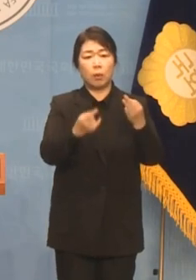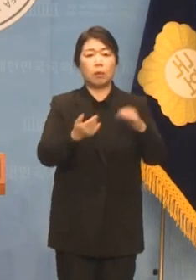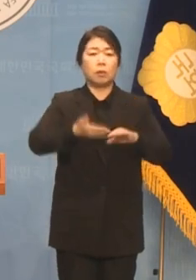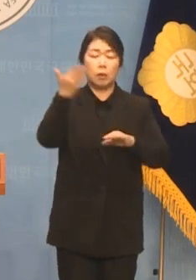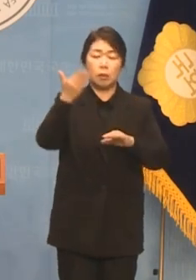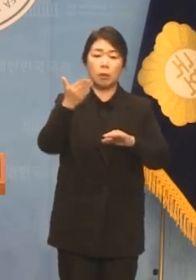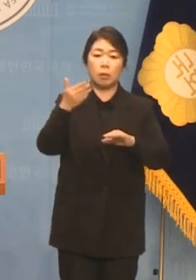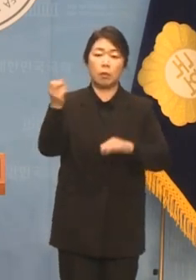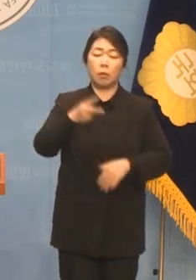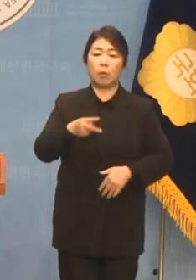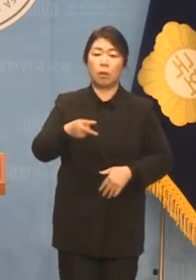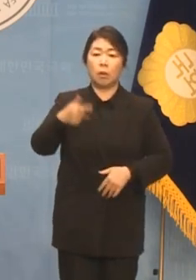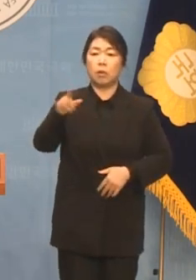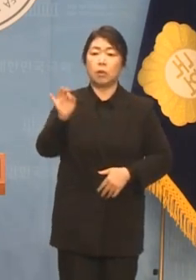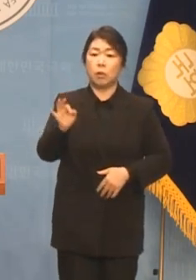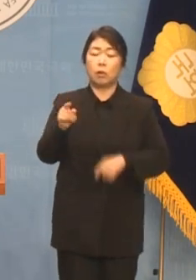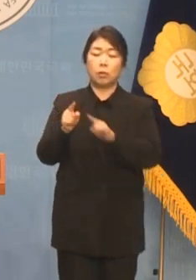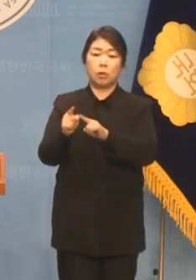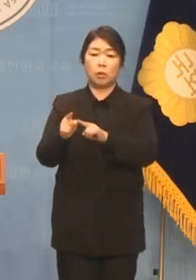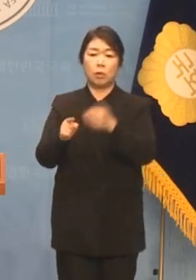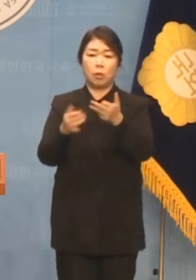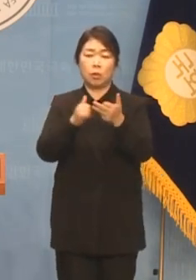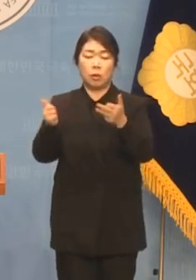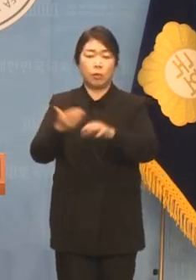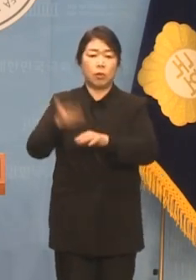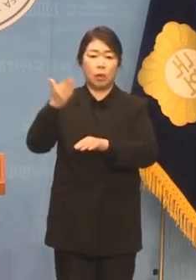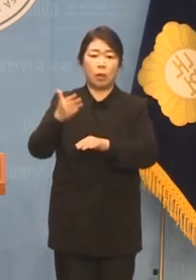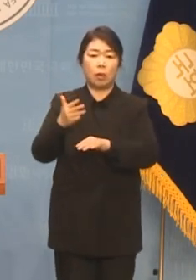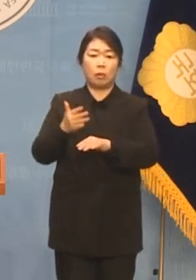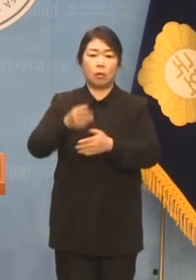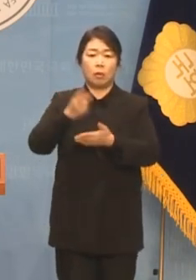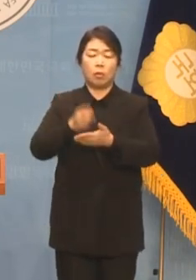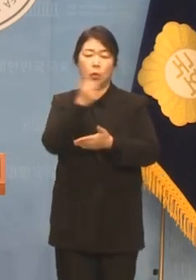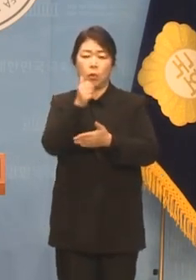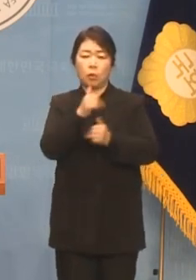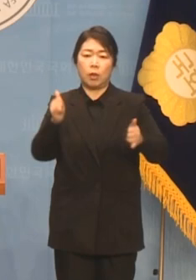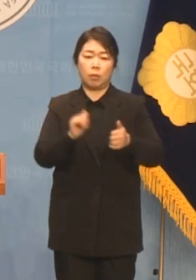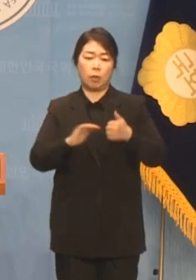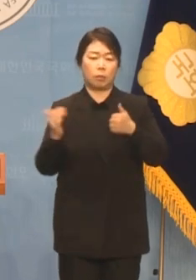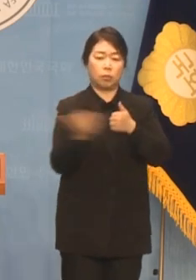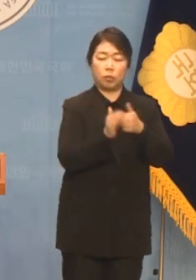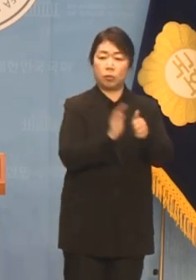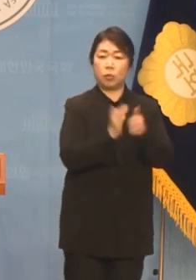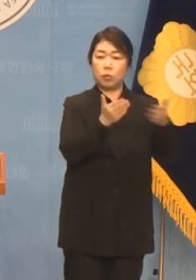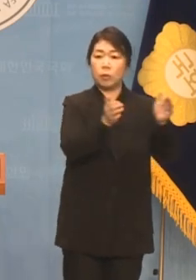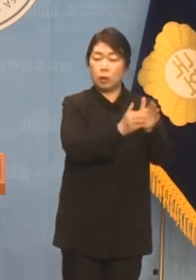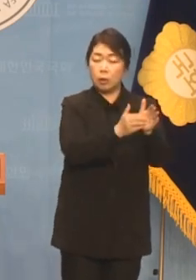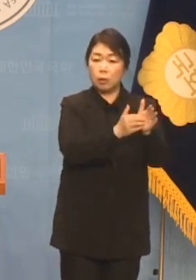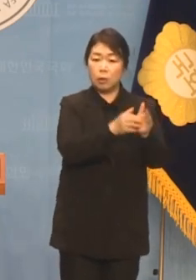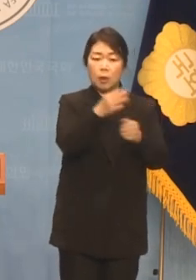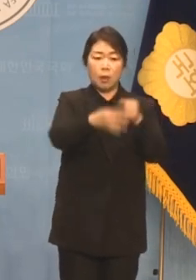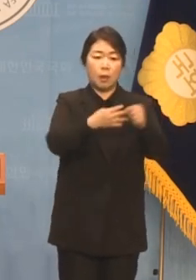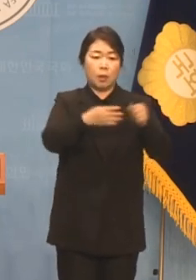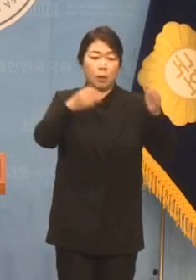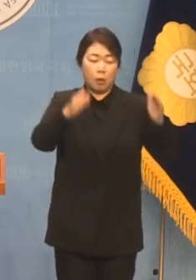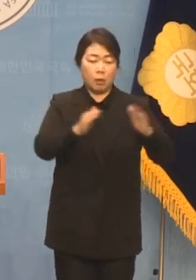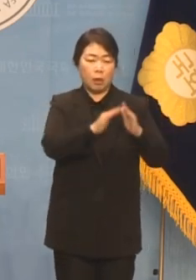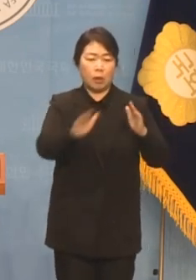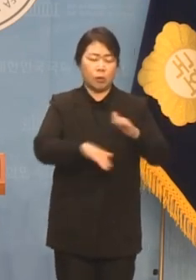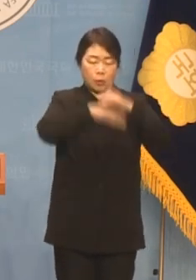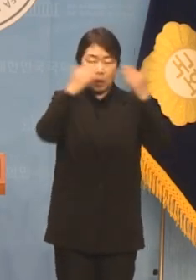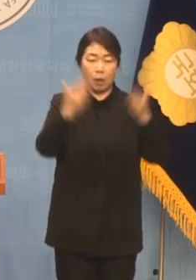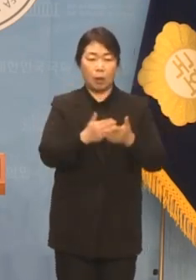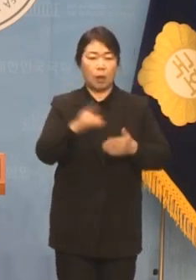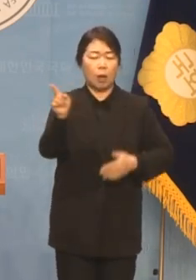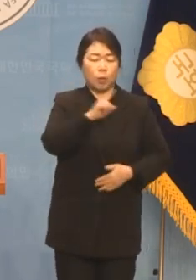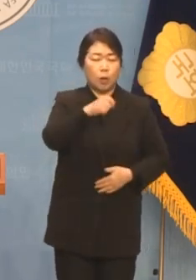18명 이상의 초호화 변형인 단에 꾸렸습니다 4년 동안 가족 모두 아무것도 먹지